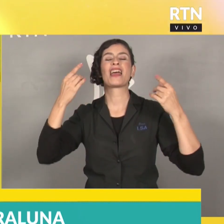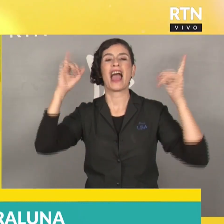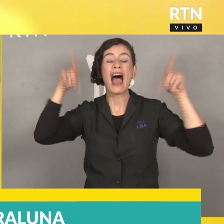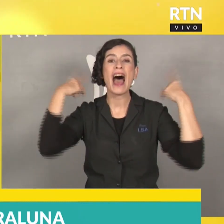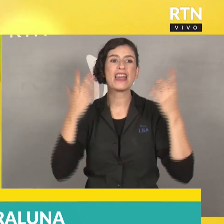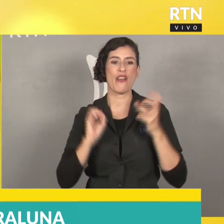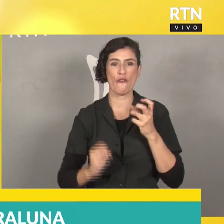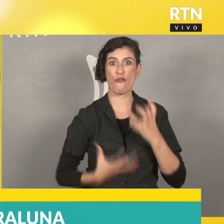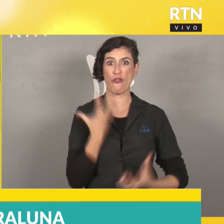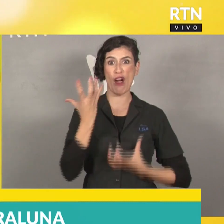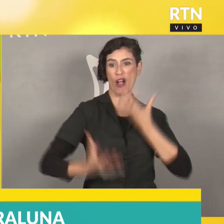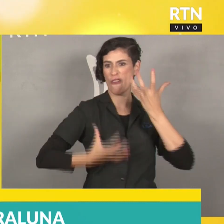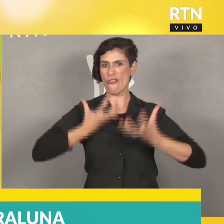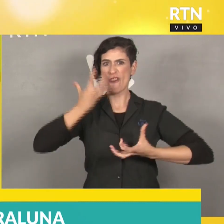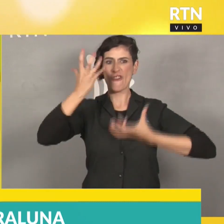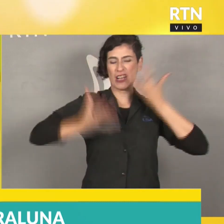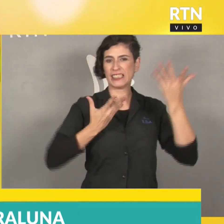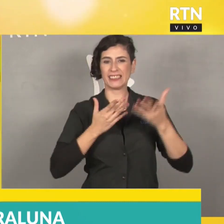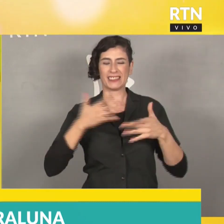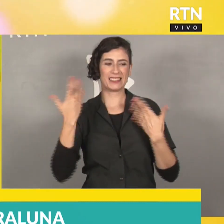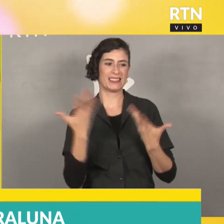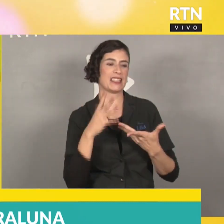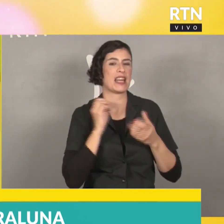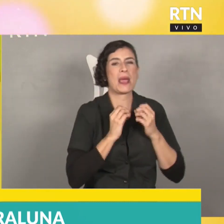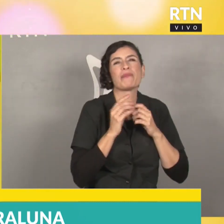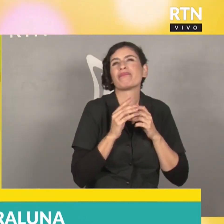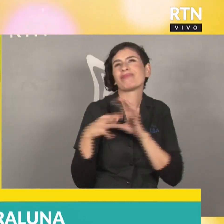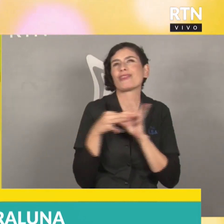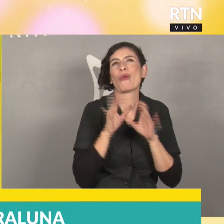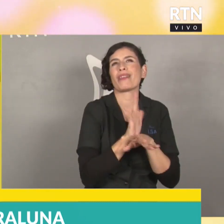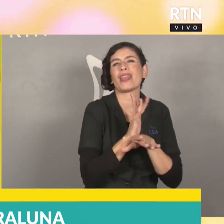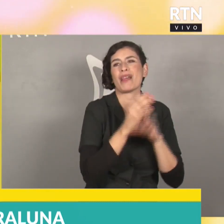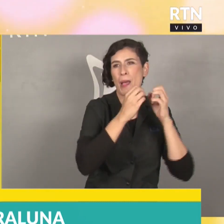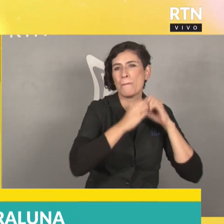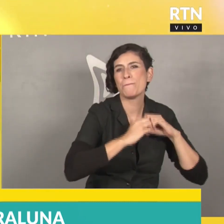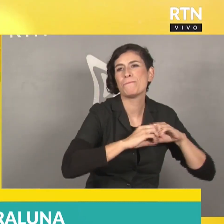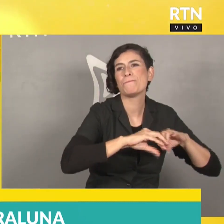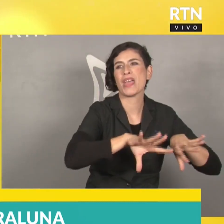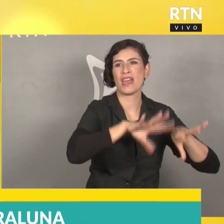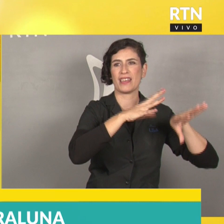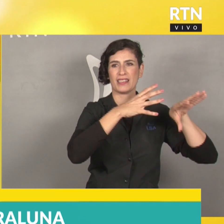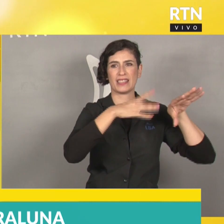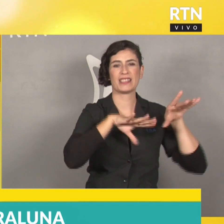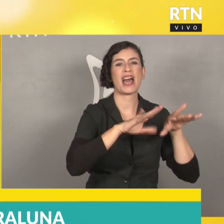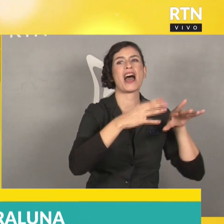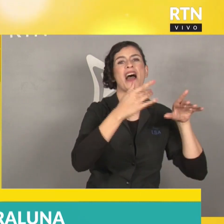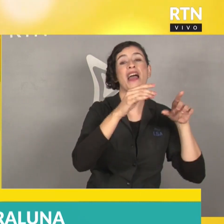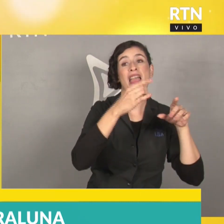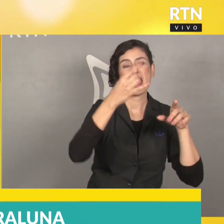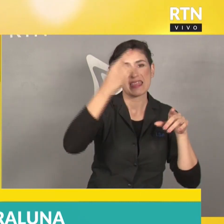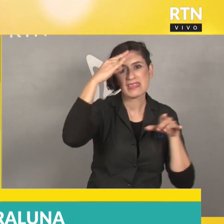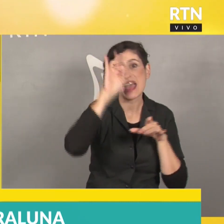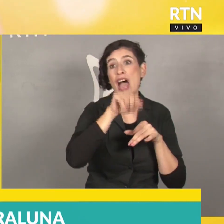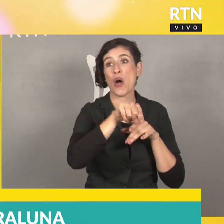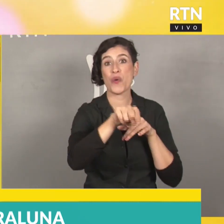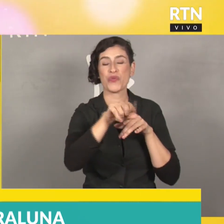cardinal. Tiene que ver con el inicio, con los arrebatos, con los cambios. Y Tauro es